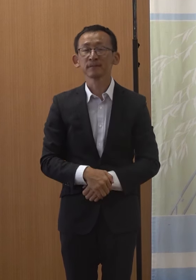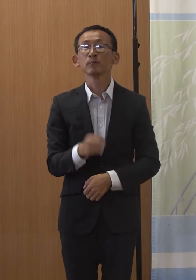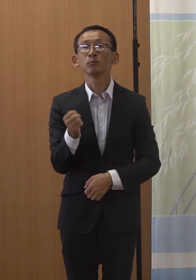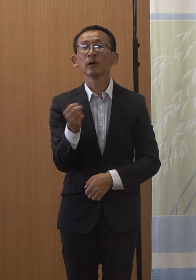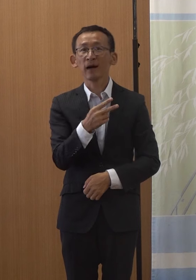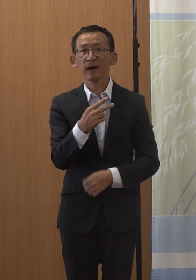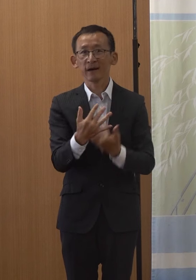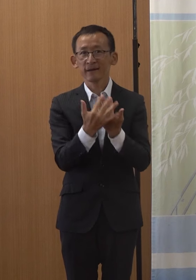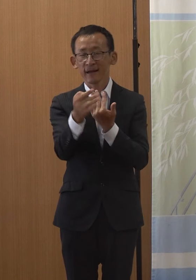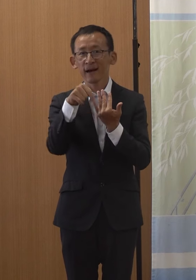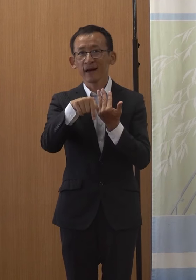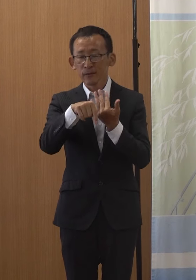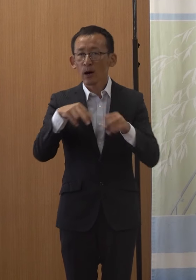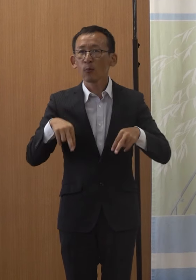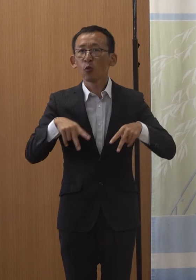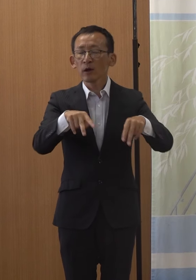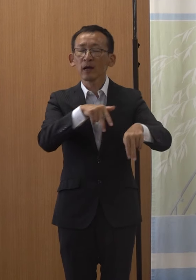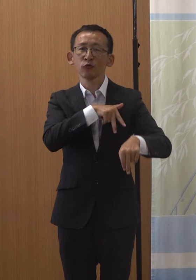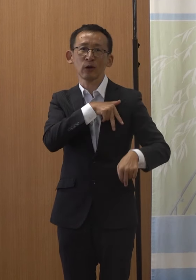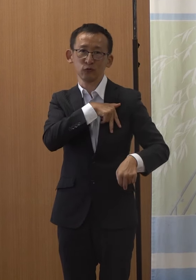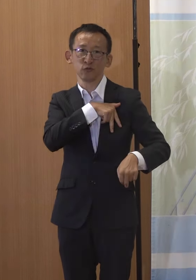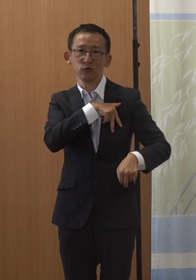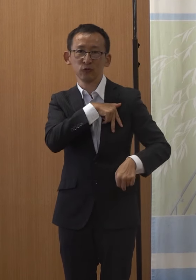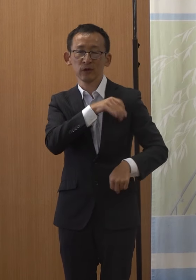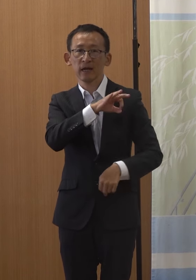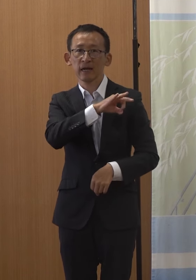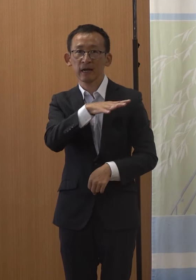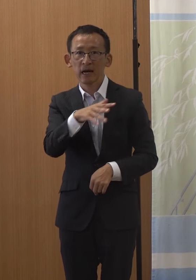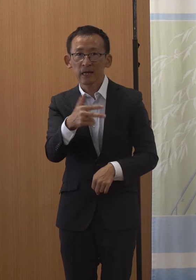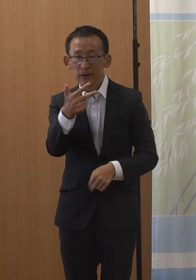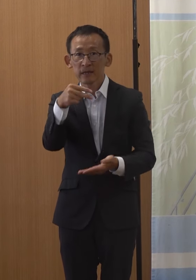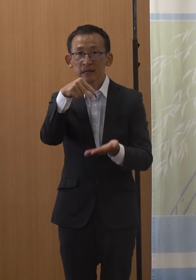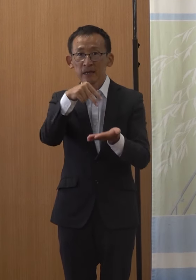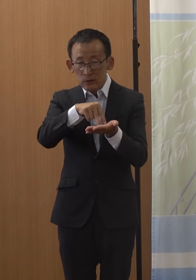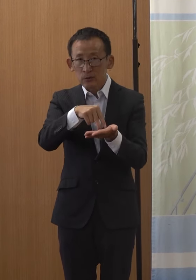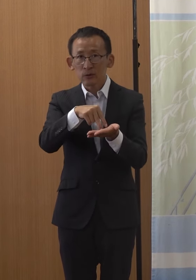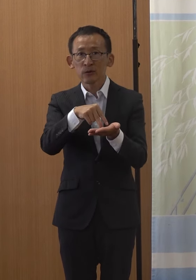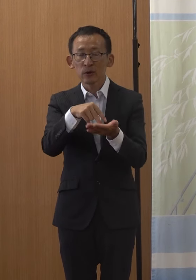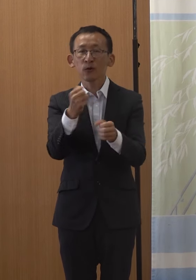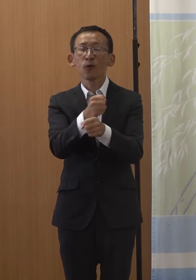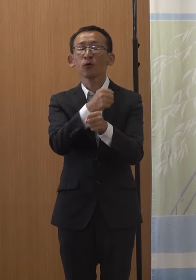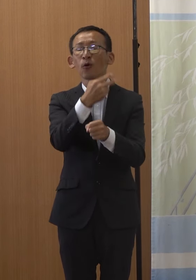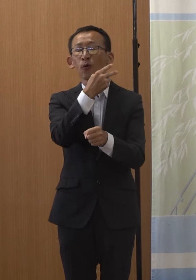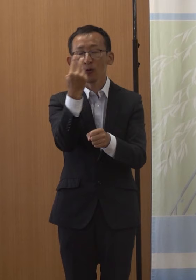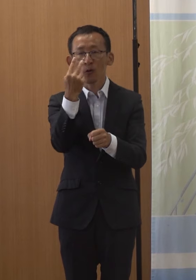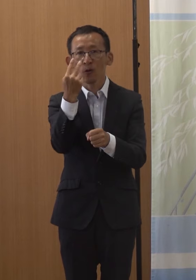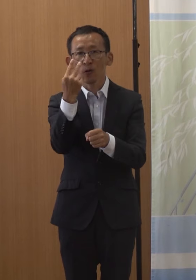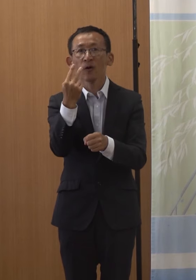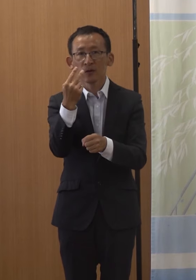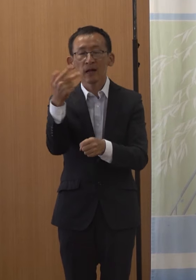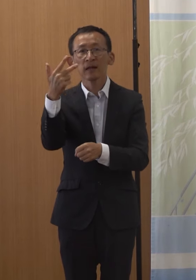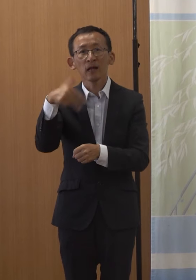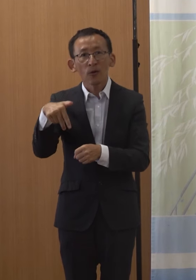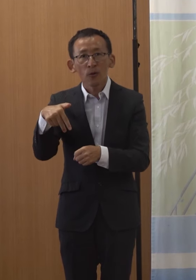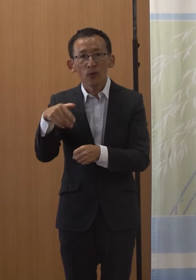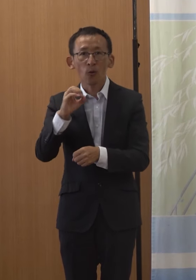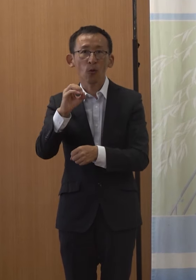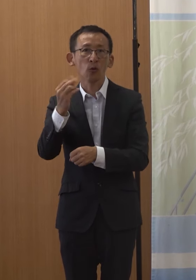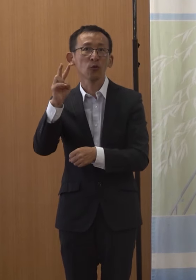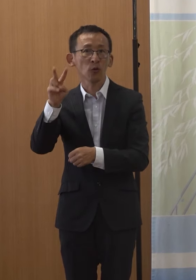大会にはボランティアスタッフとして金沢市立工業高校、そして七尾の大鳥学園高等学